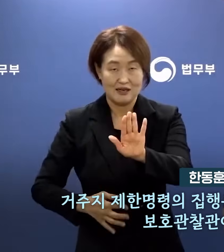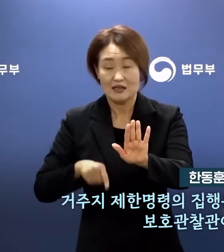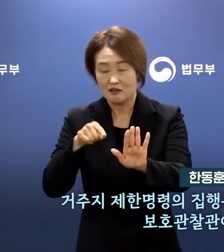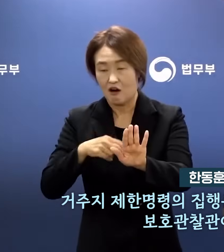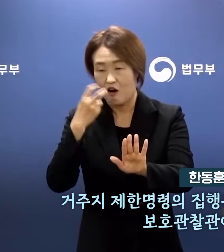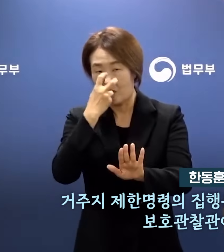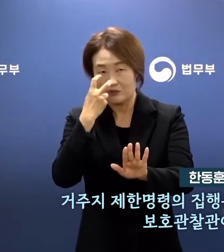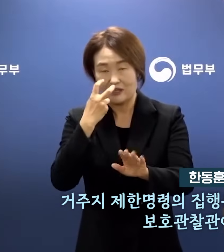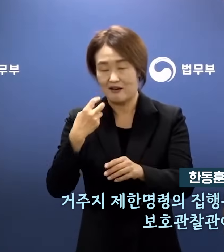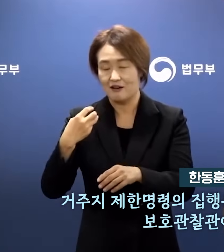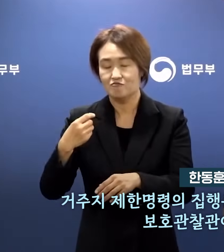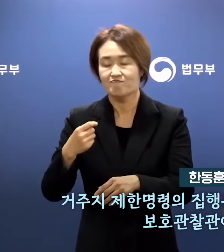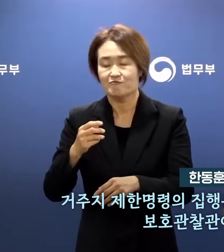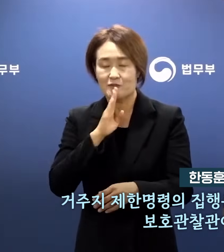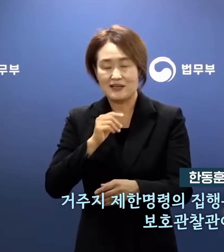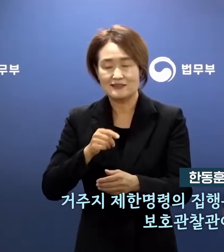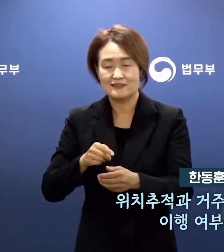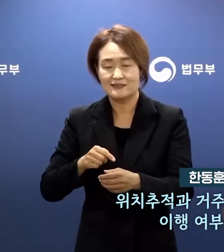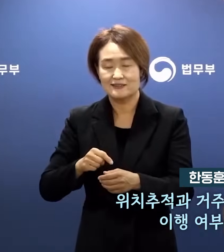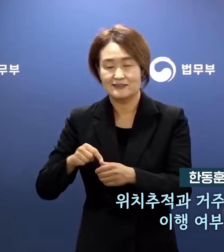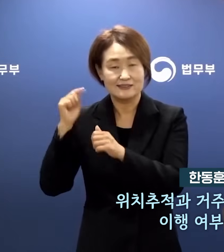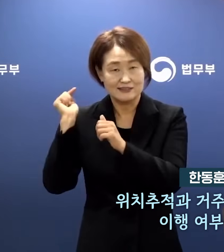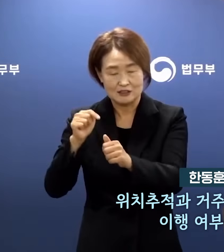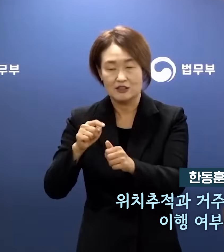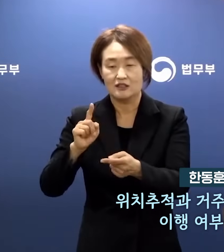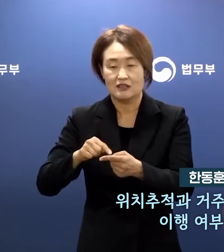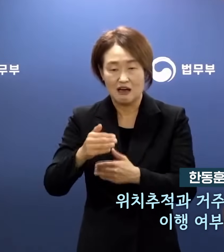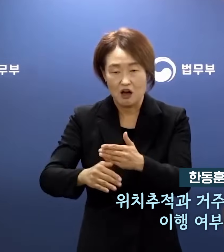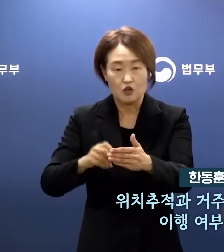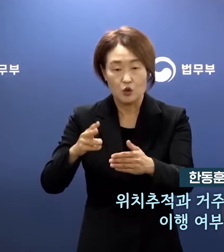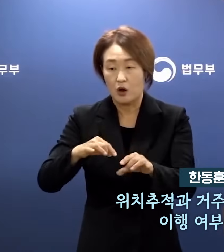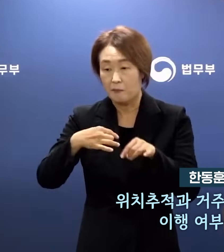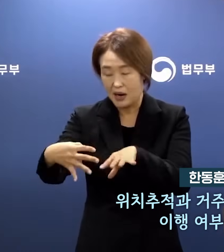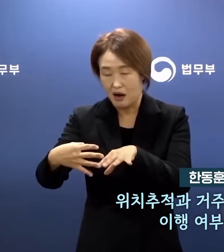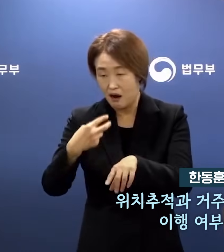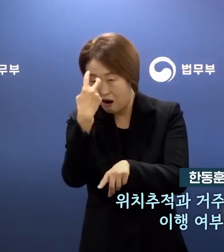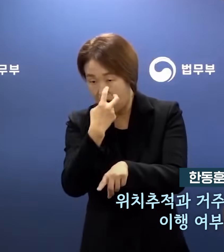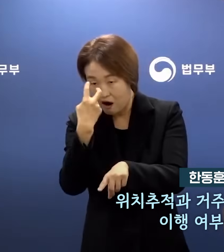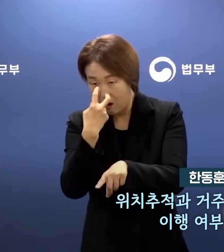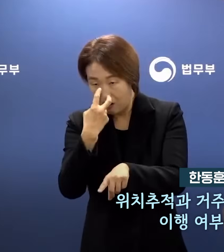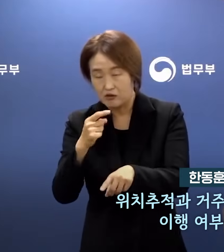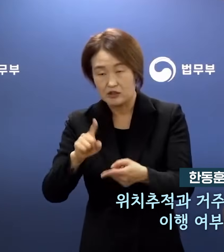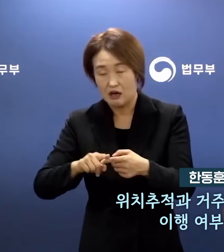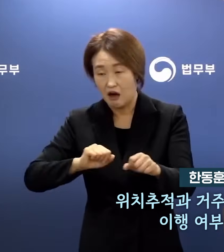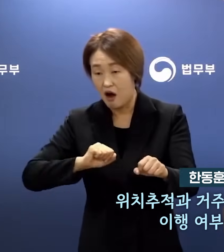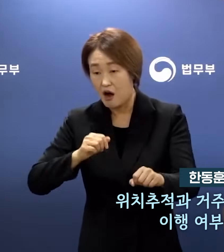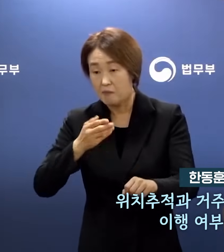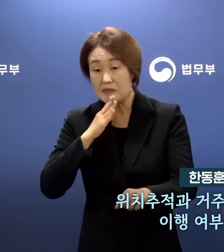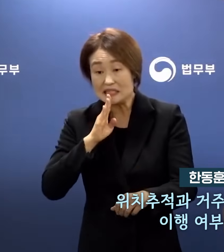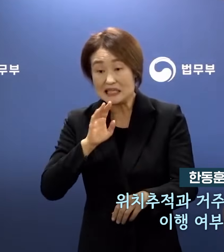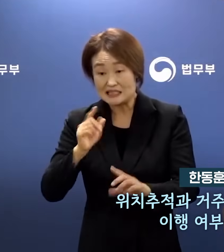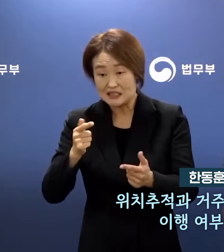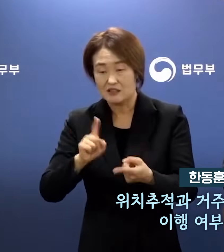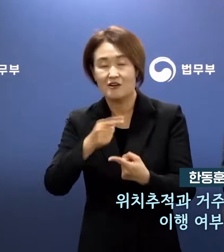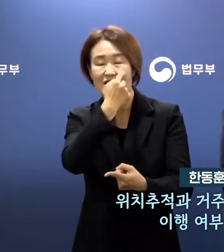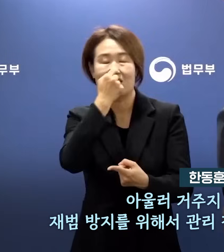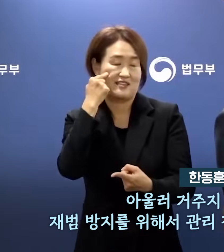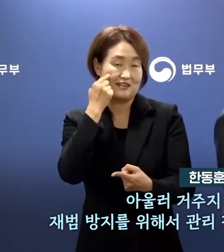집행 지휘를 받아서 보호관찰관이 집행하게 되며 위치 추적과 거주지 방문 등을 통해서 이행 여부를 확인합니다.